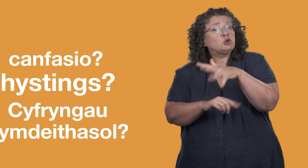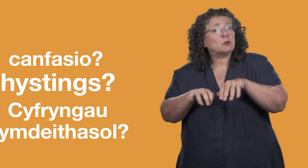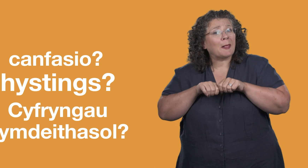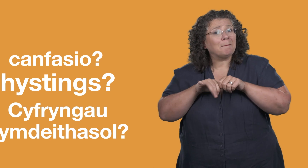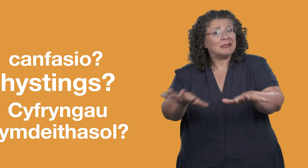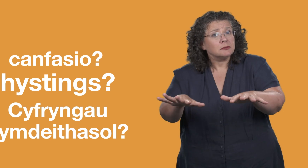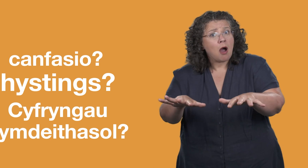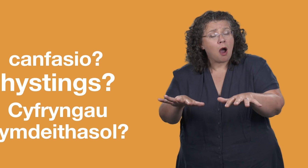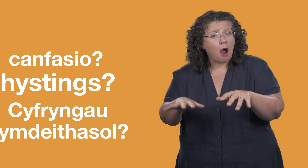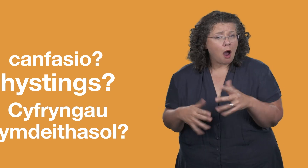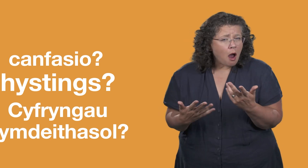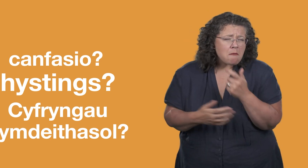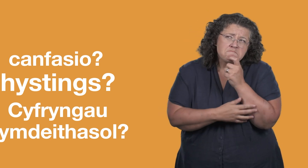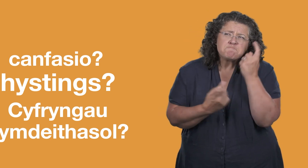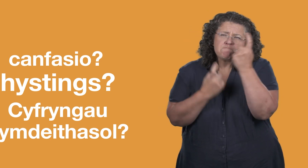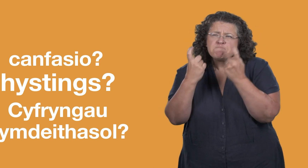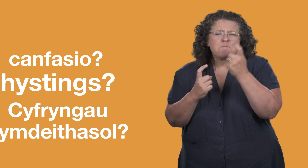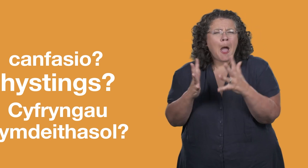Ymgyrchu ar y cyfryngau cymdeithasol?